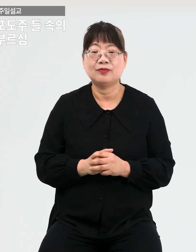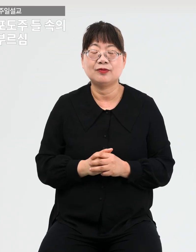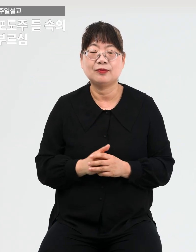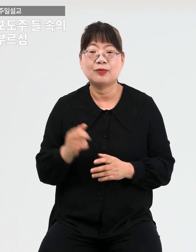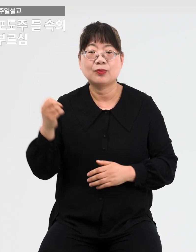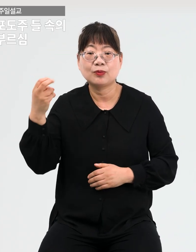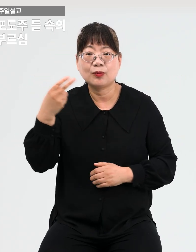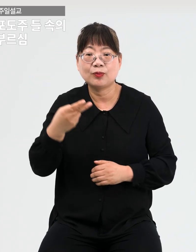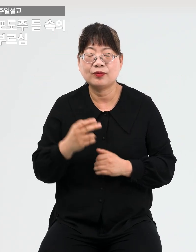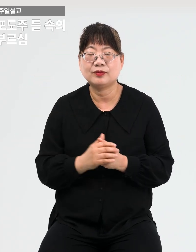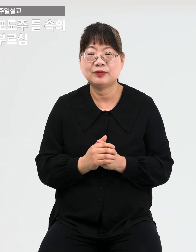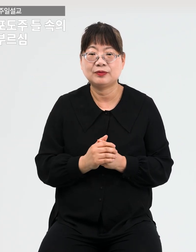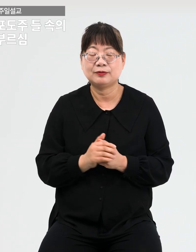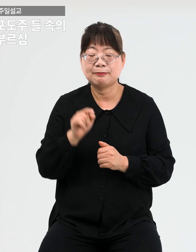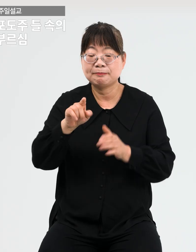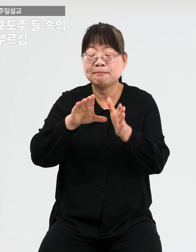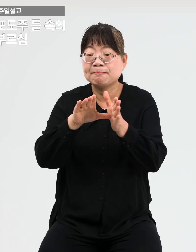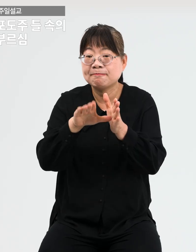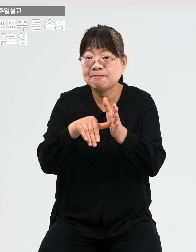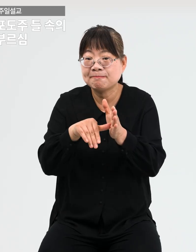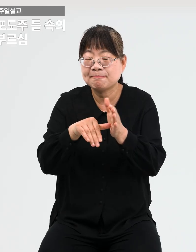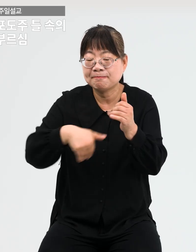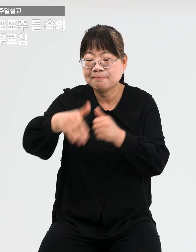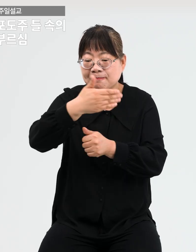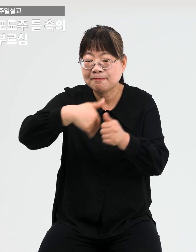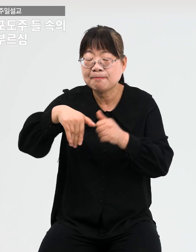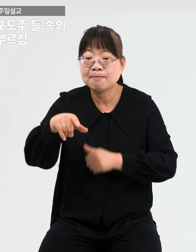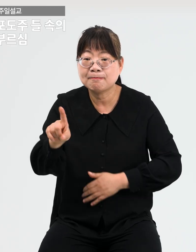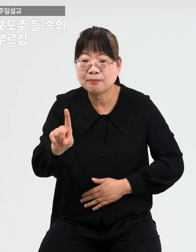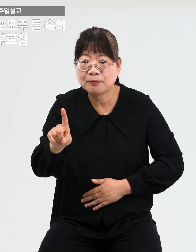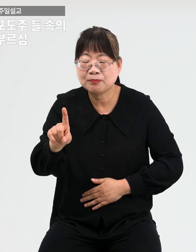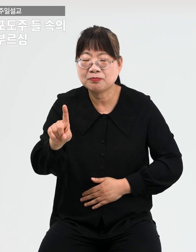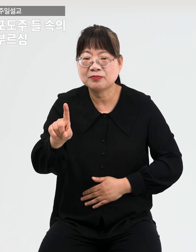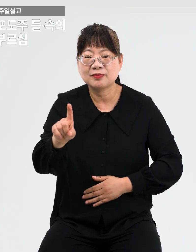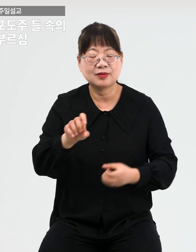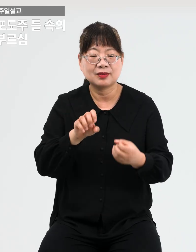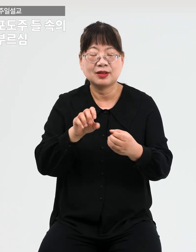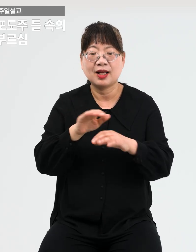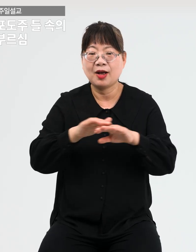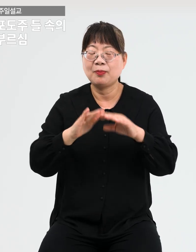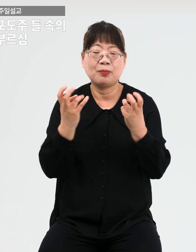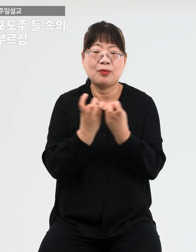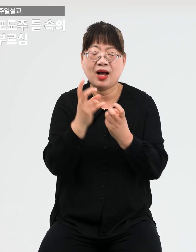게다가 이 시대는 전혀 답이 없던 시대예요.